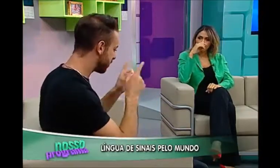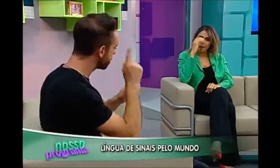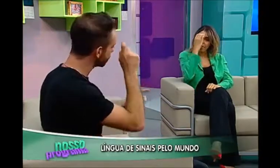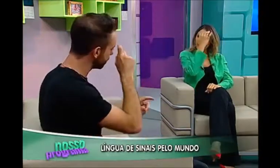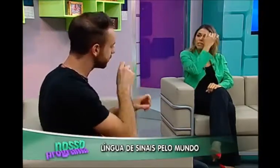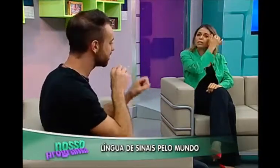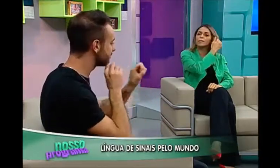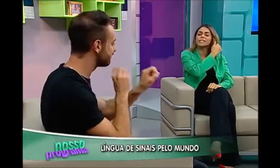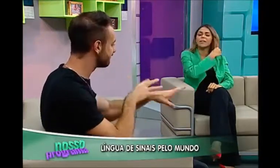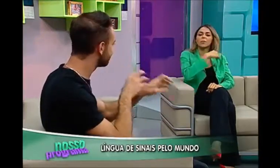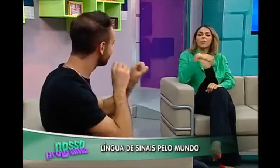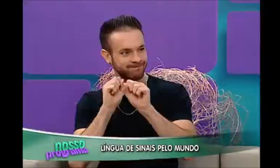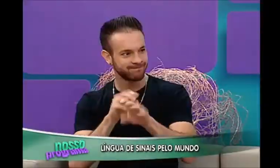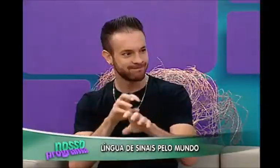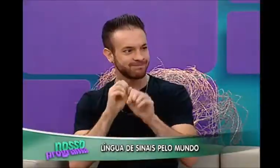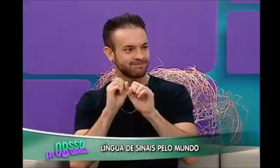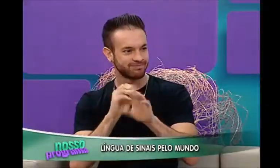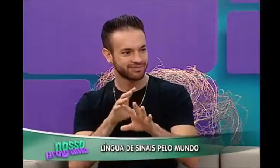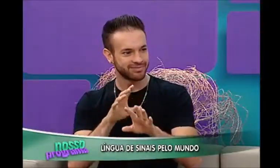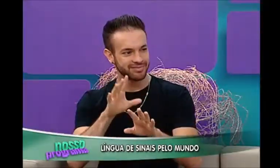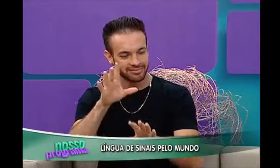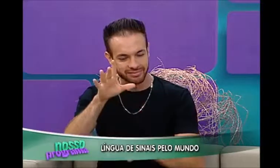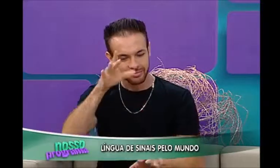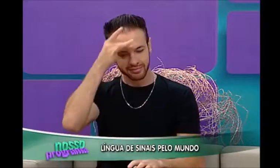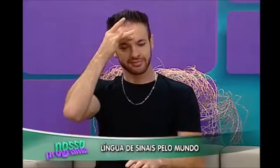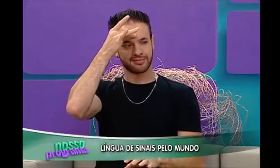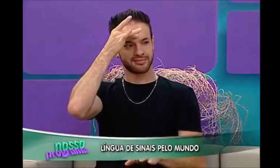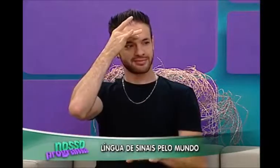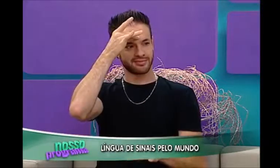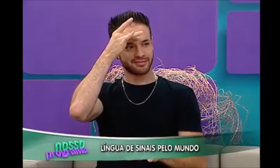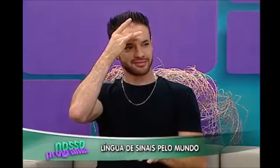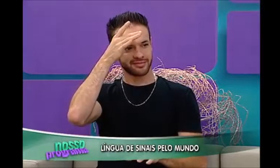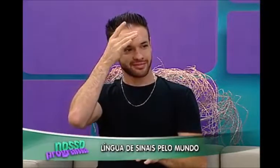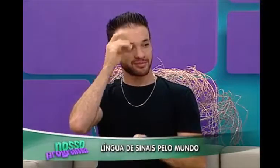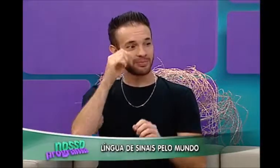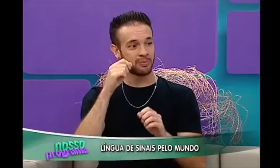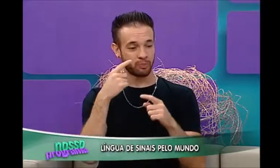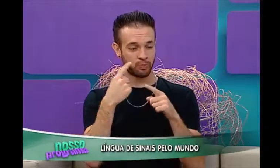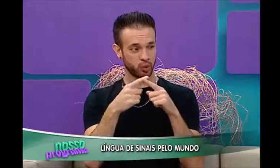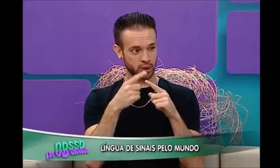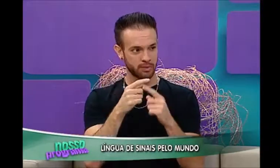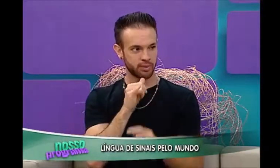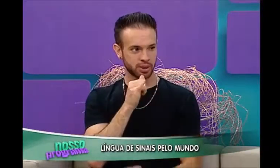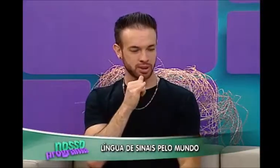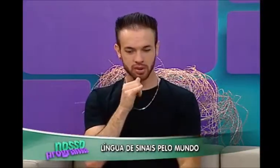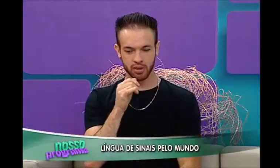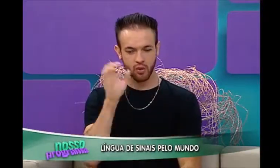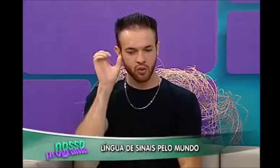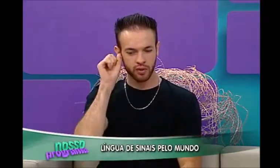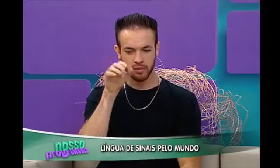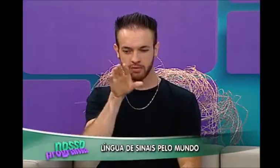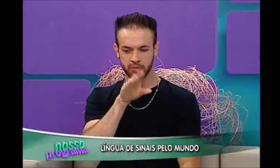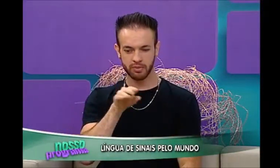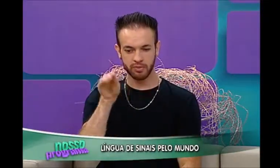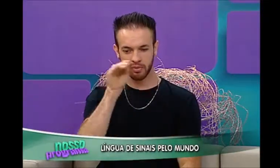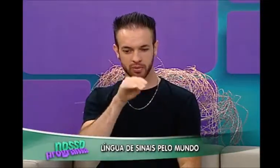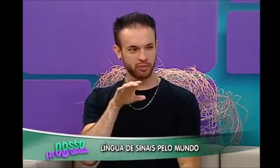É fácil, mas é um pouquinho difícil de ensinar. A pessoa decorar, entender, compreender. Porque, por exemplo, o